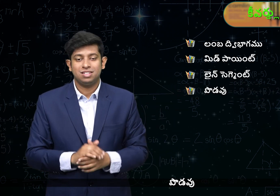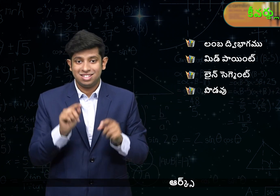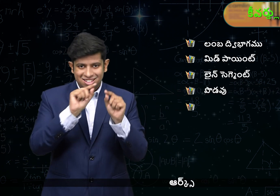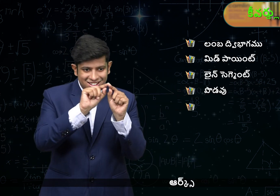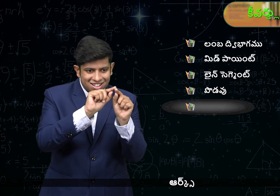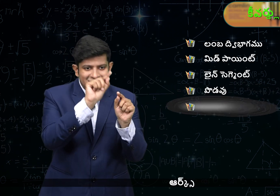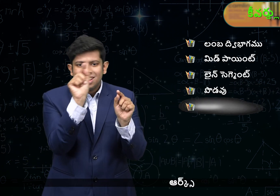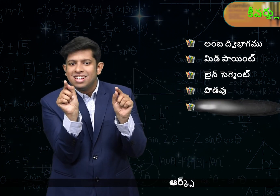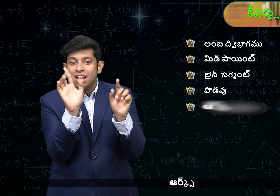ఆర్క్స్,